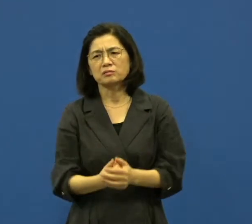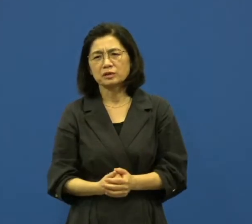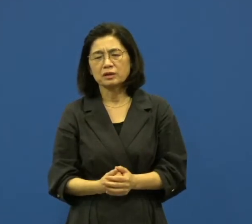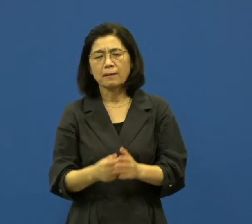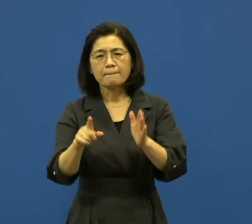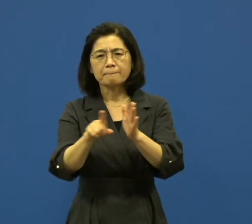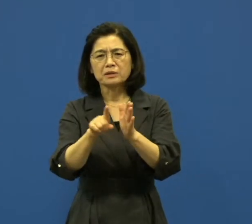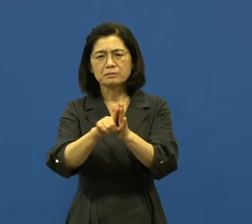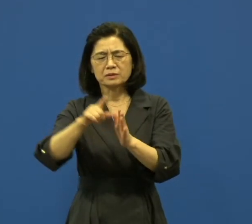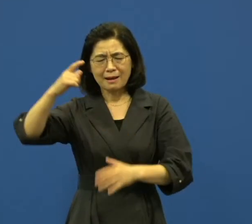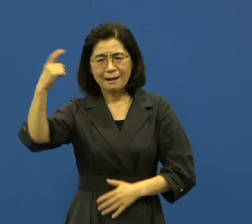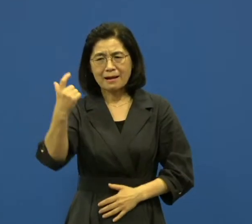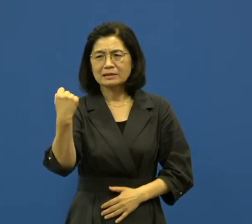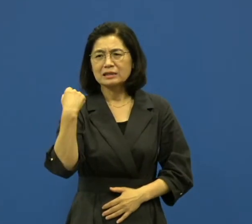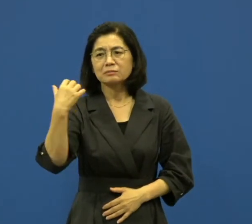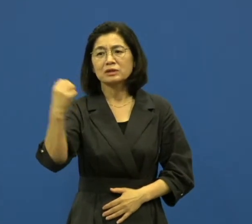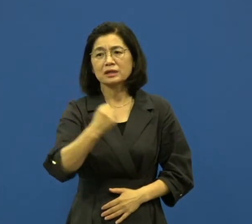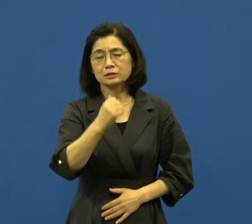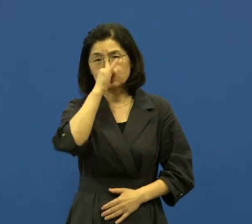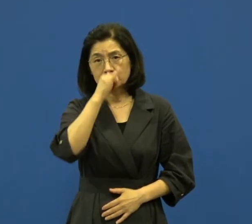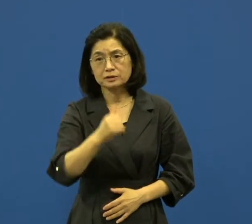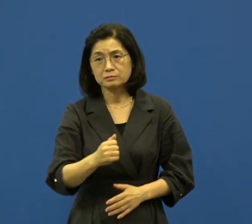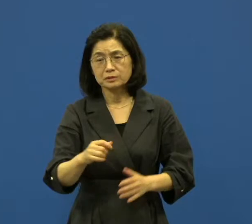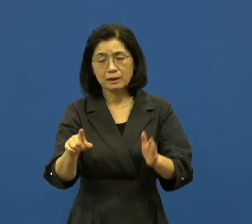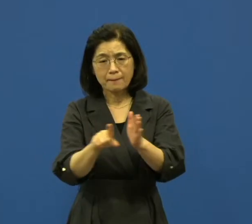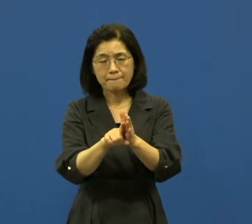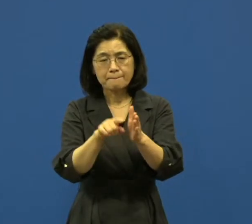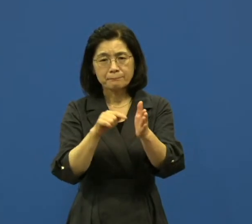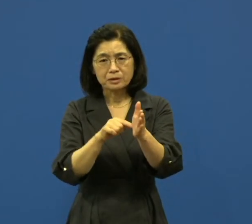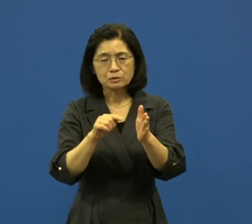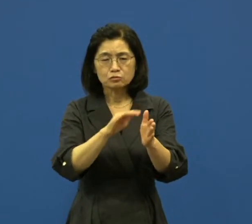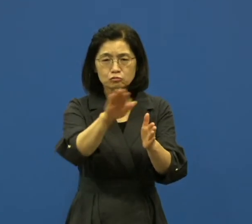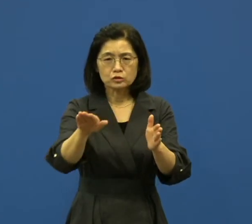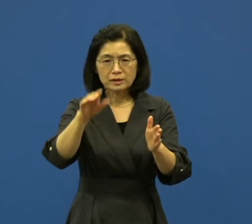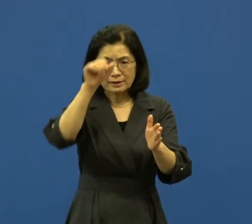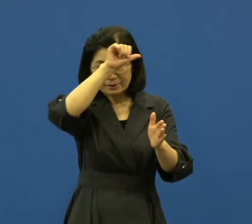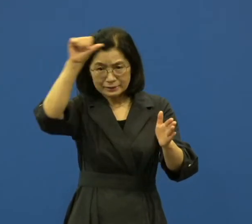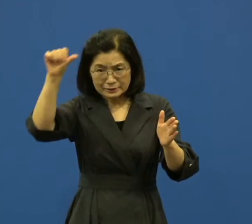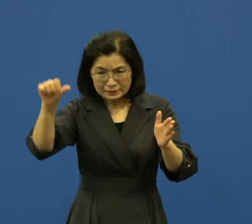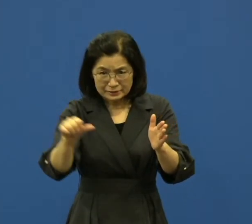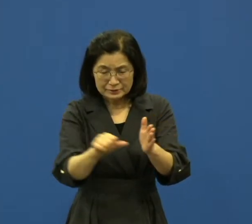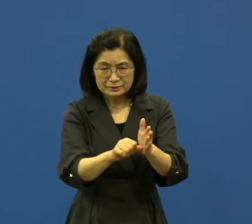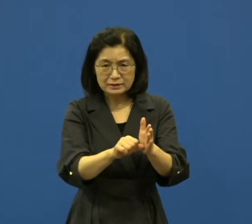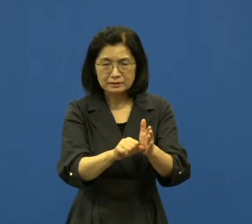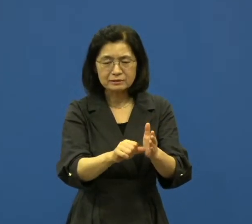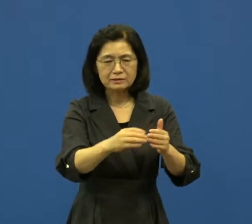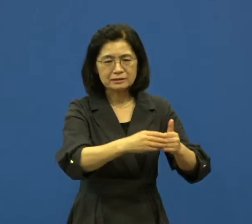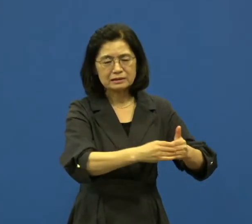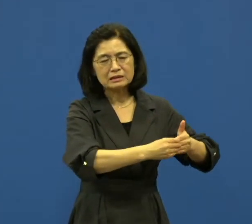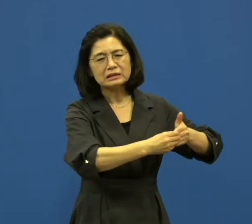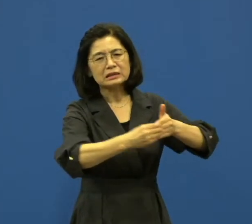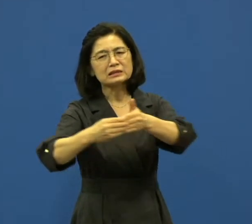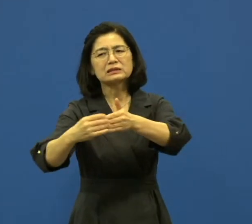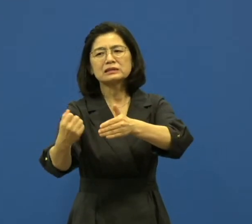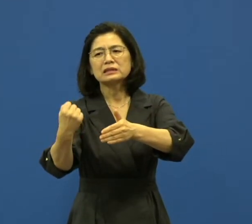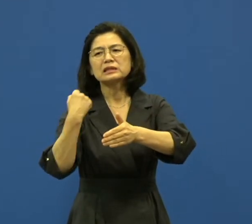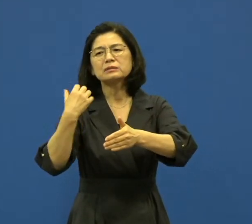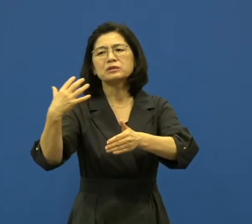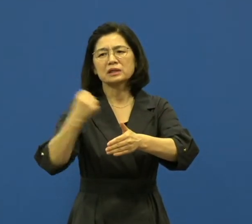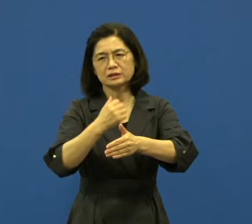것입니다. 믿음은 우리의 삶을 이끄는 힘, 우리의 삶을 압도하는 힘이 있는 것입니다.